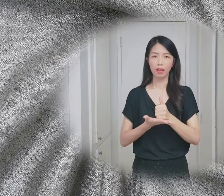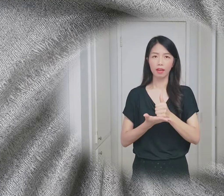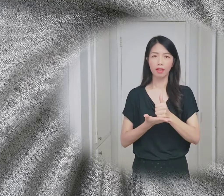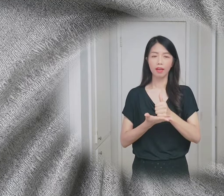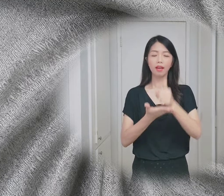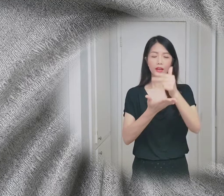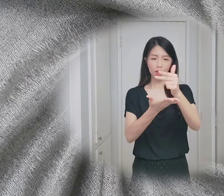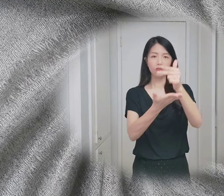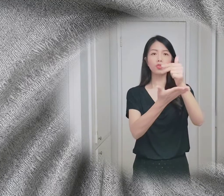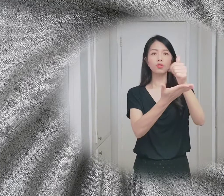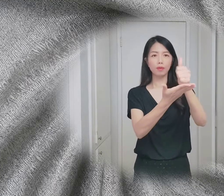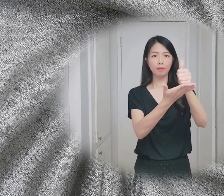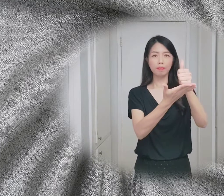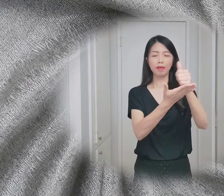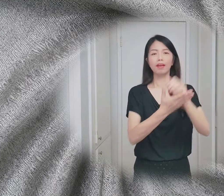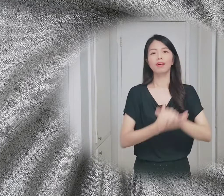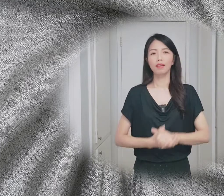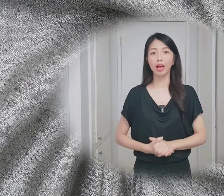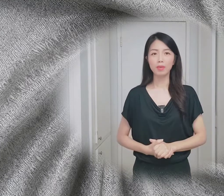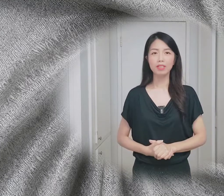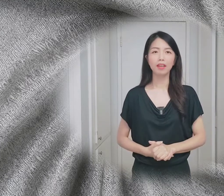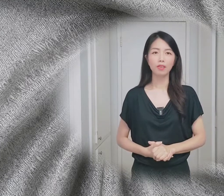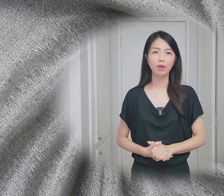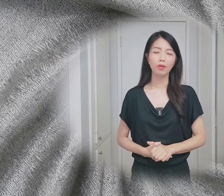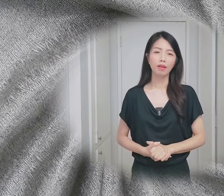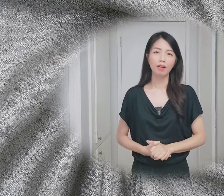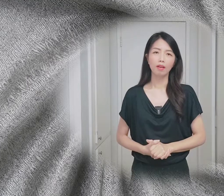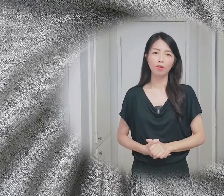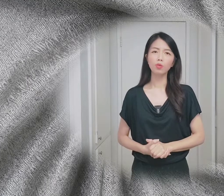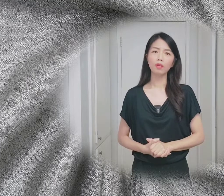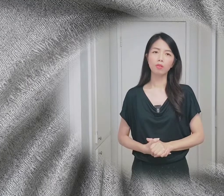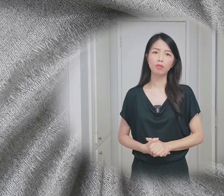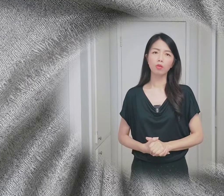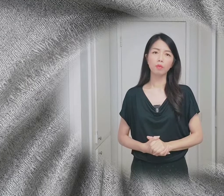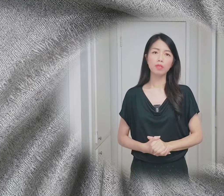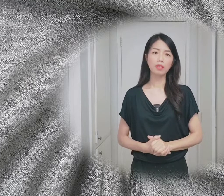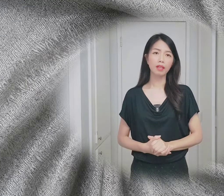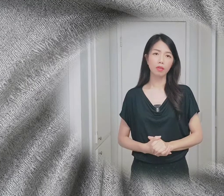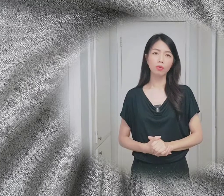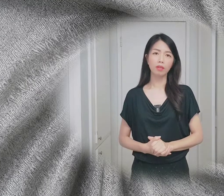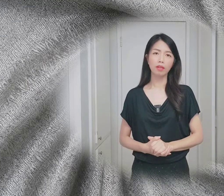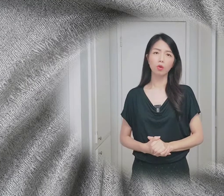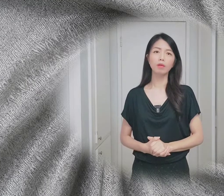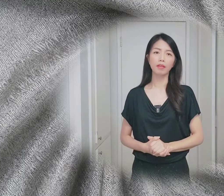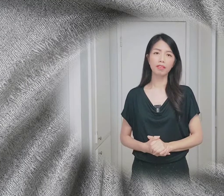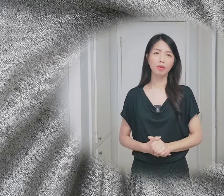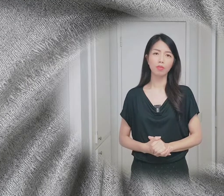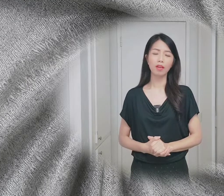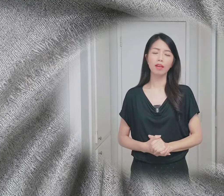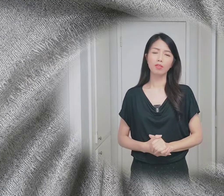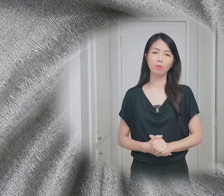초대, 주님. 다 비슷하죠. 수어에서는 이렇게 비슷한 단어들이 정말